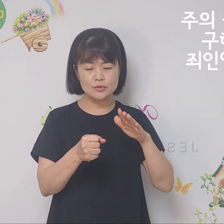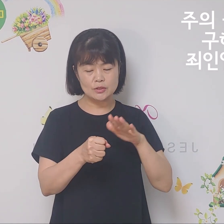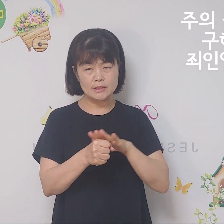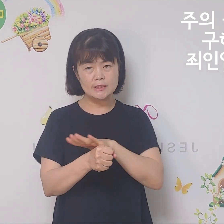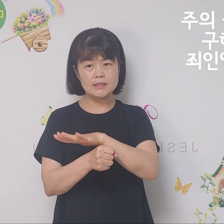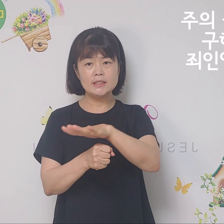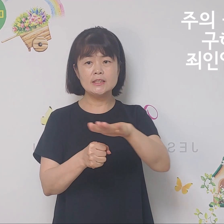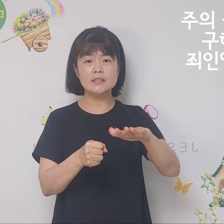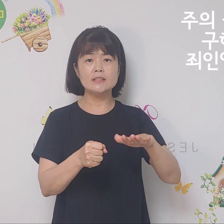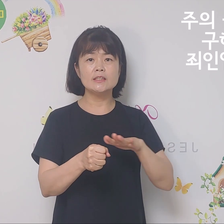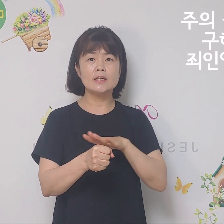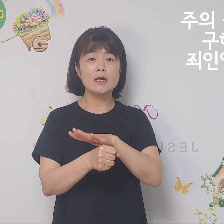긍휼을